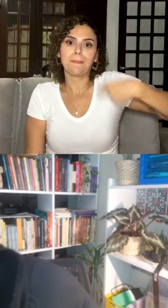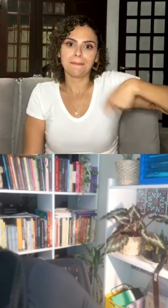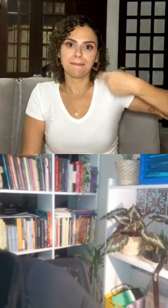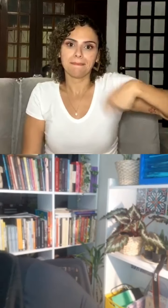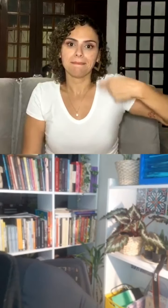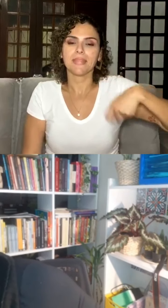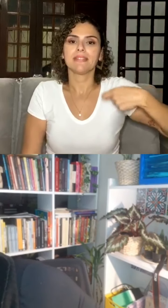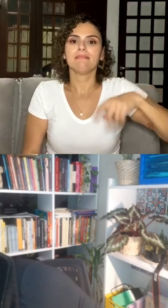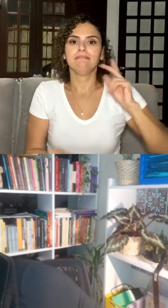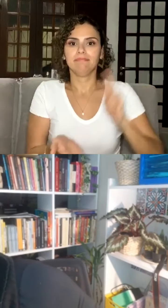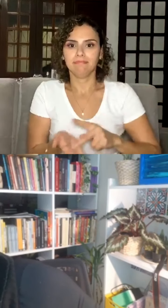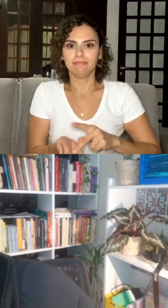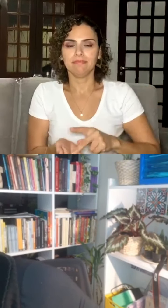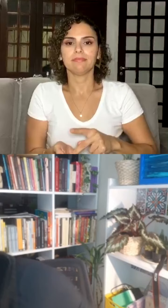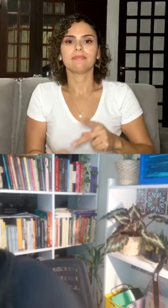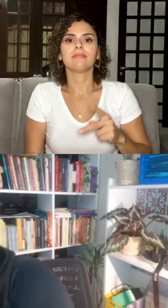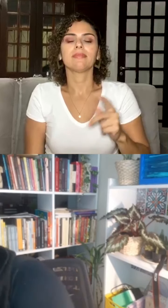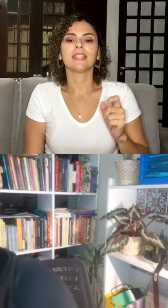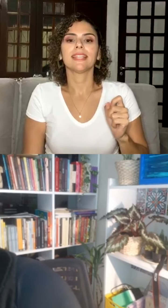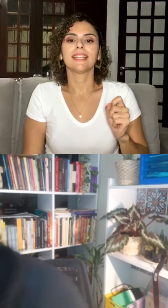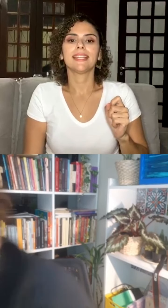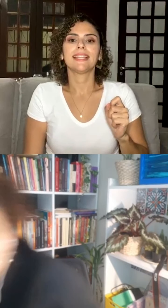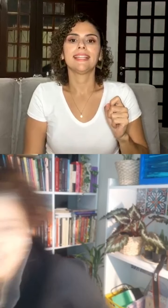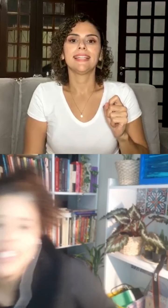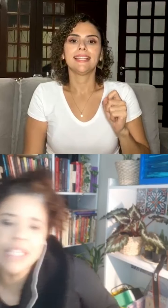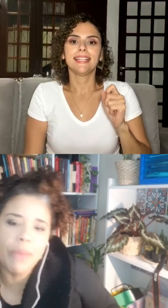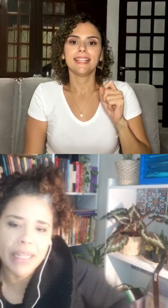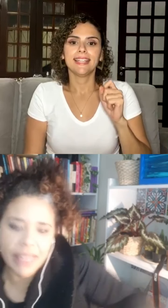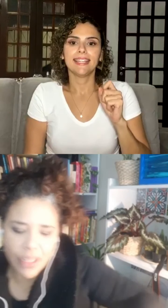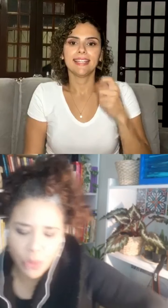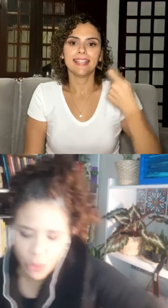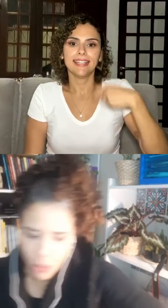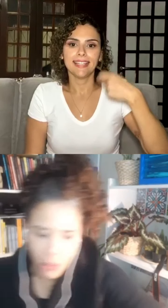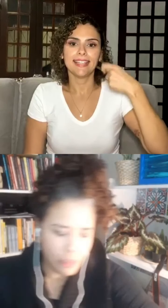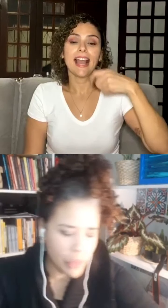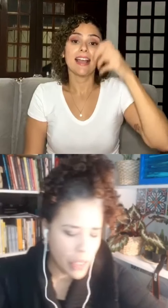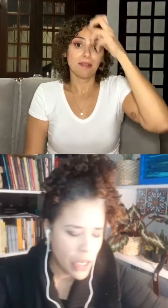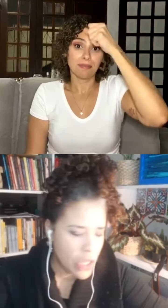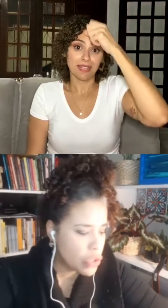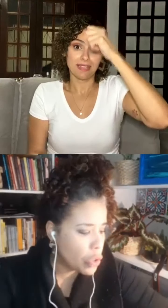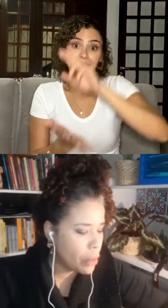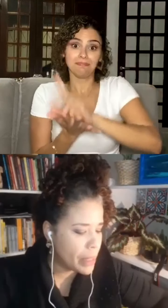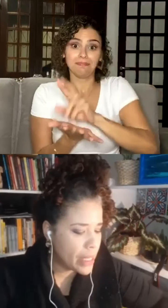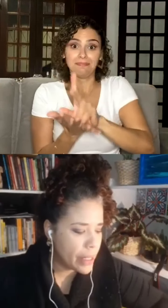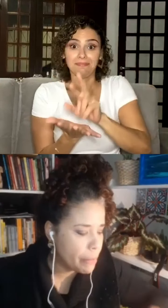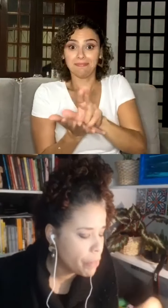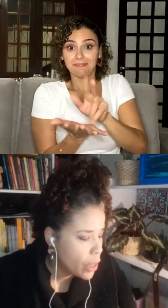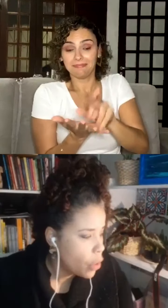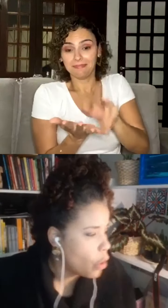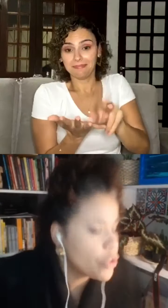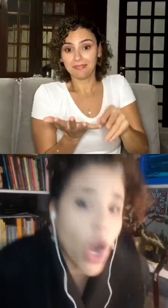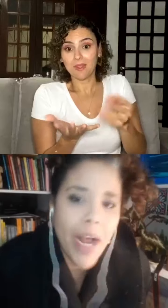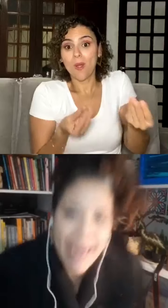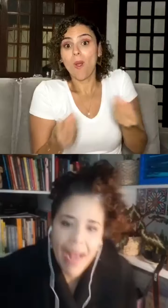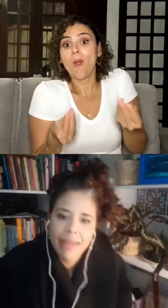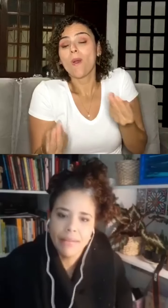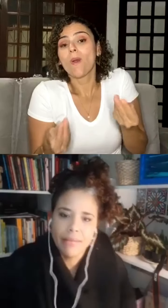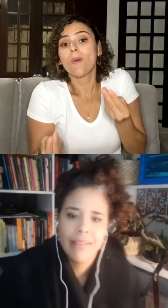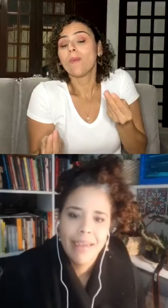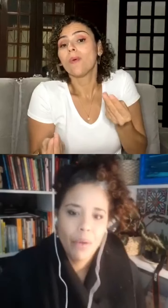muitíssimo. A gente precisa muitíssimo aprender tudo sobre como